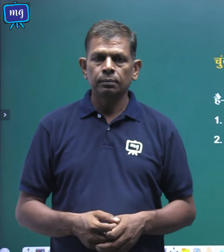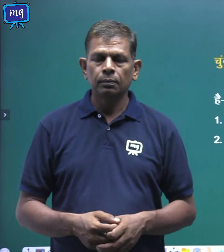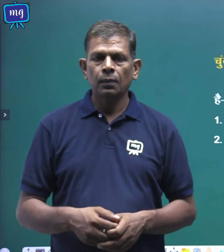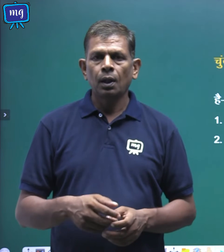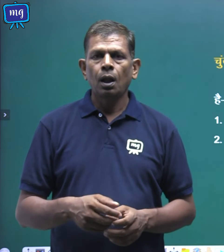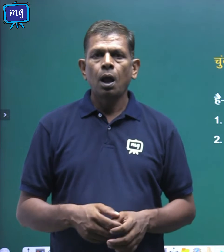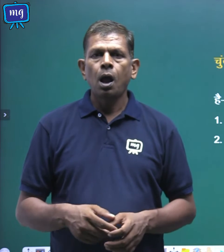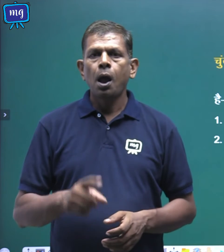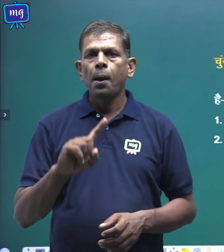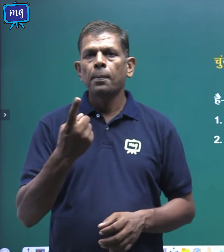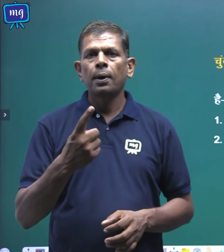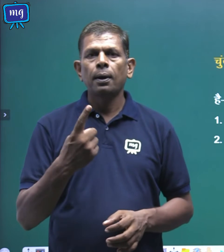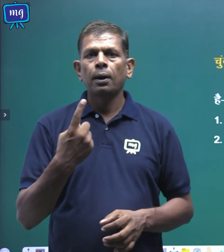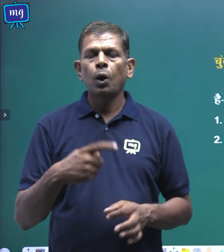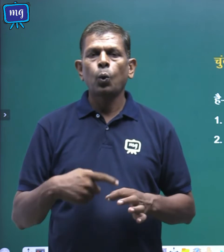पहला गुण है बच्चों,